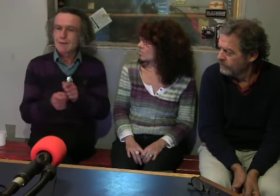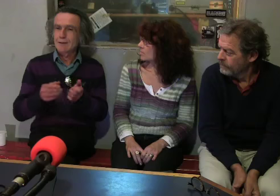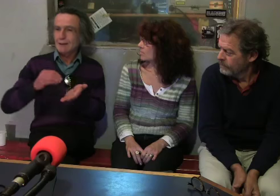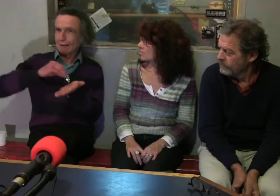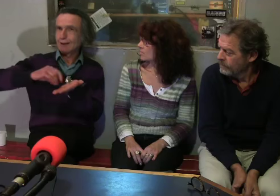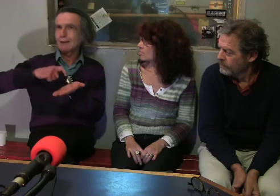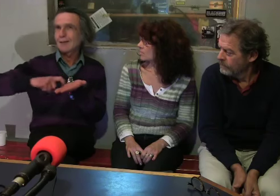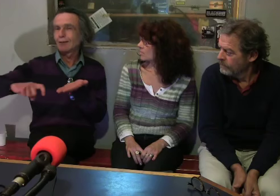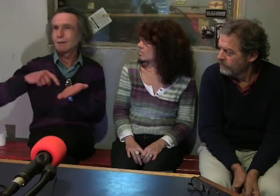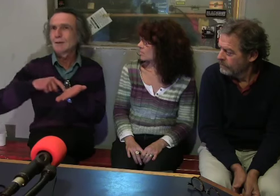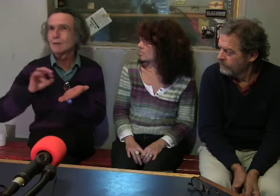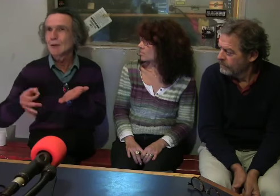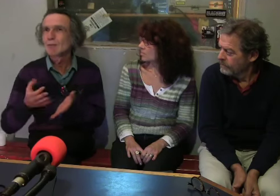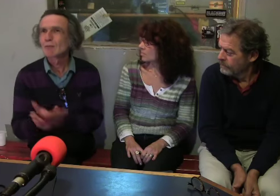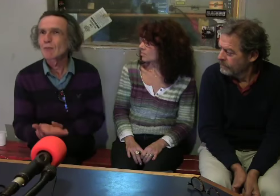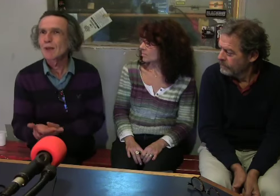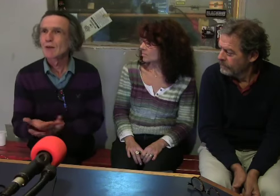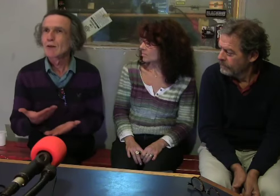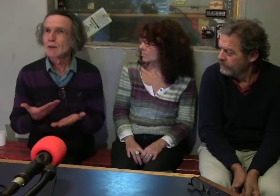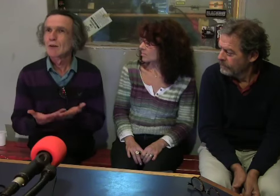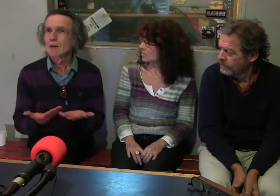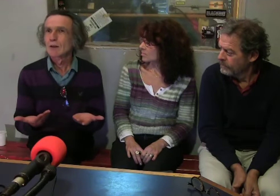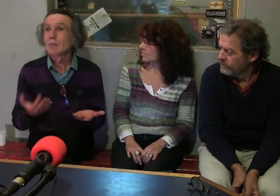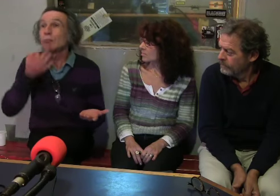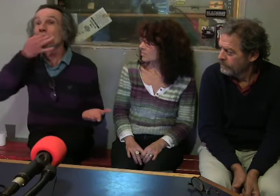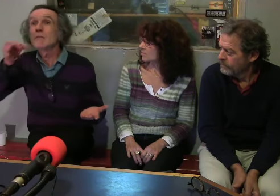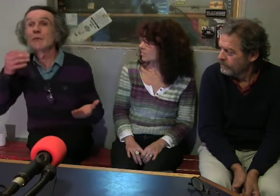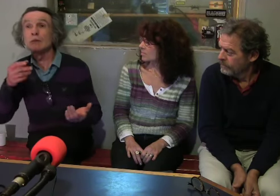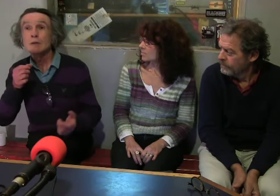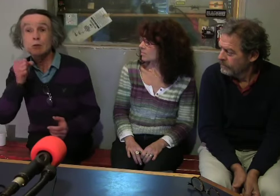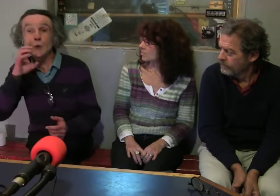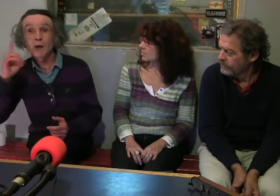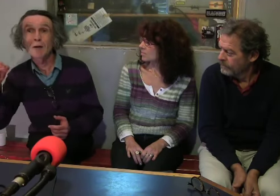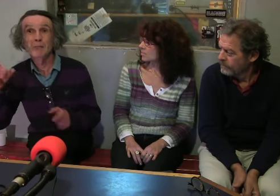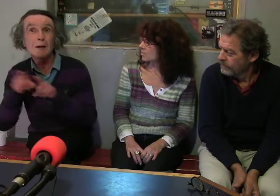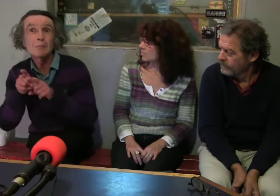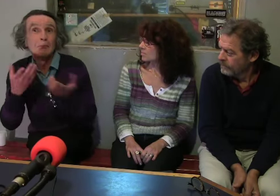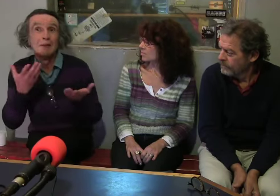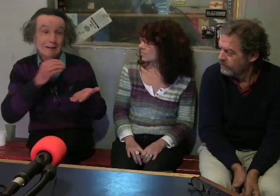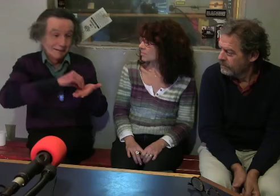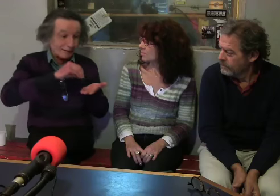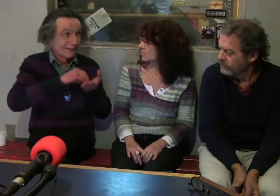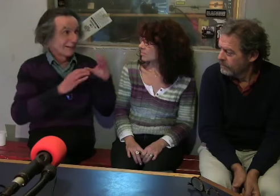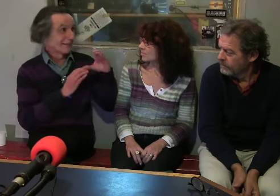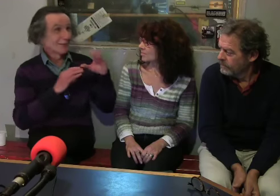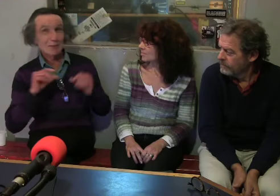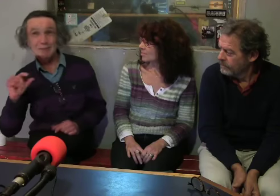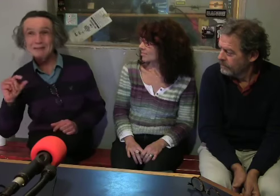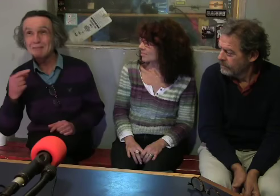ça renvoie à une culture et ça laisse une trace écrite en plus. Et donc, ça renvoie à la langue et à la